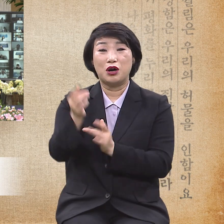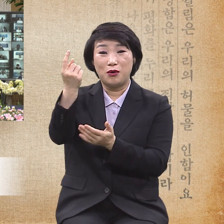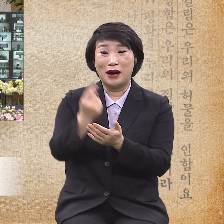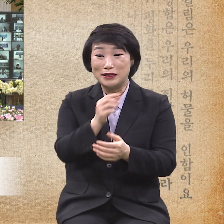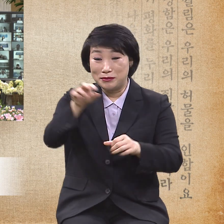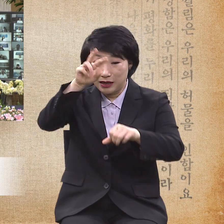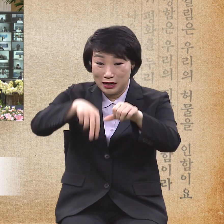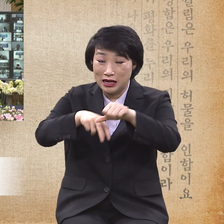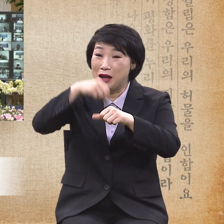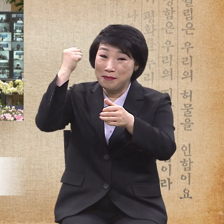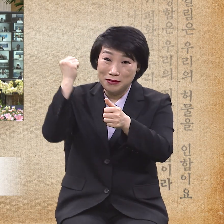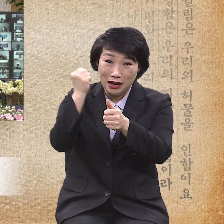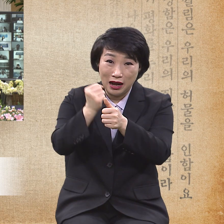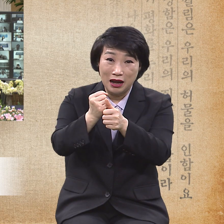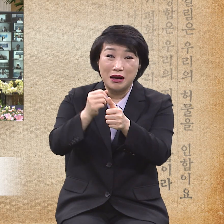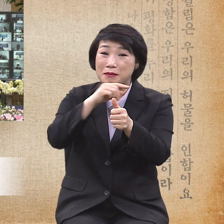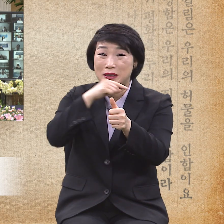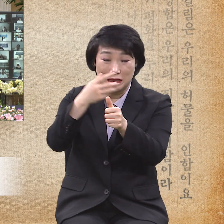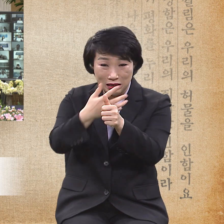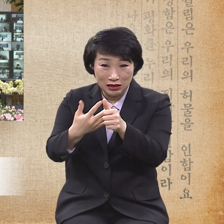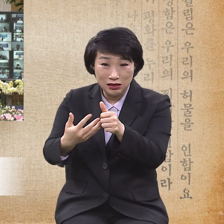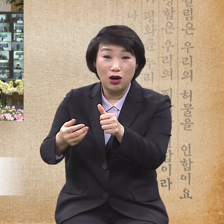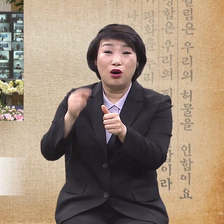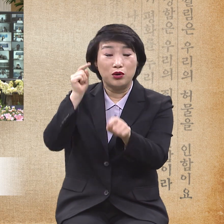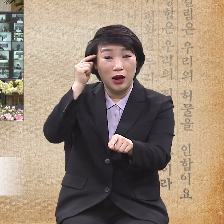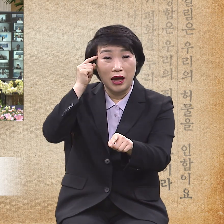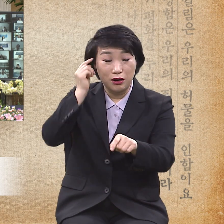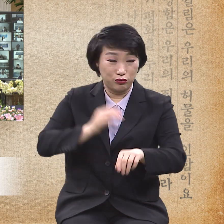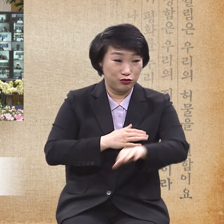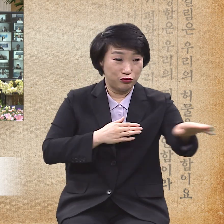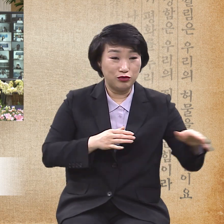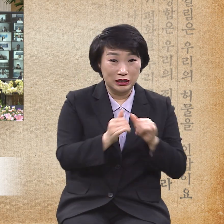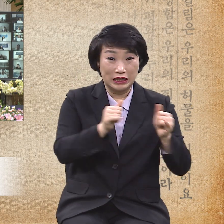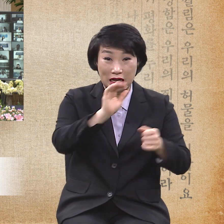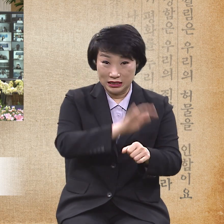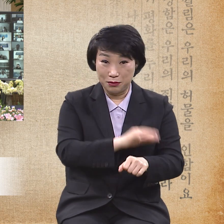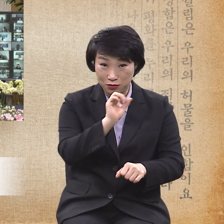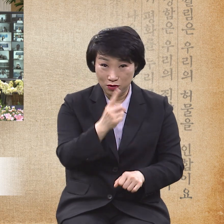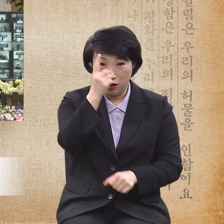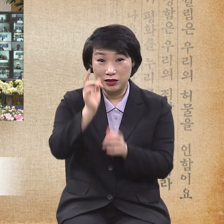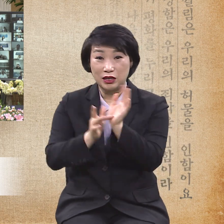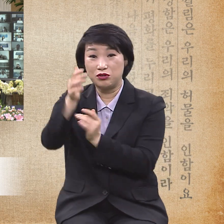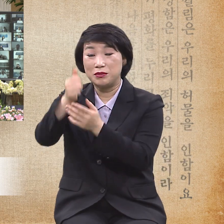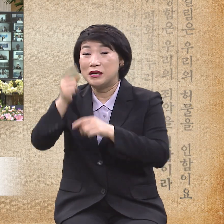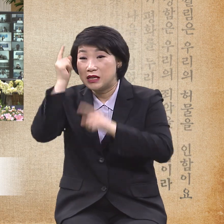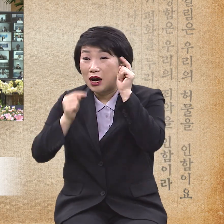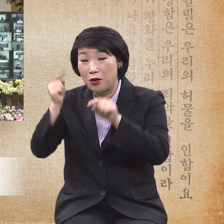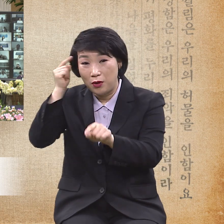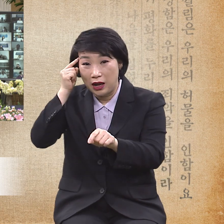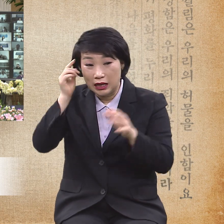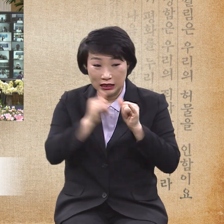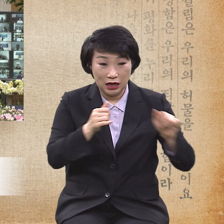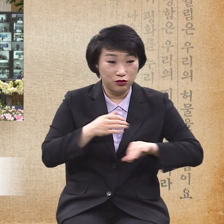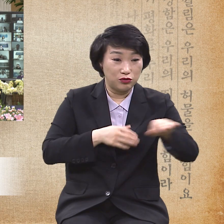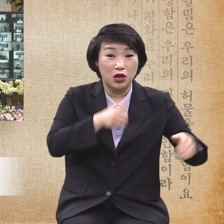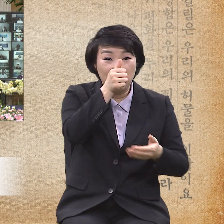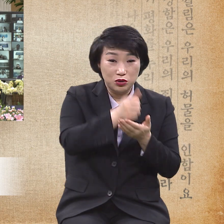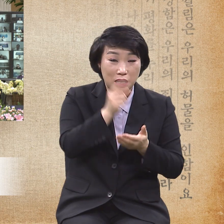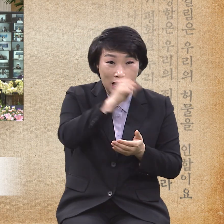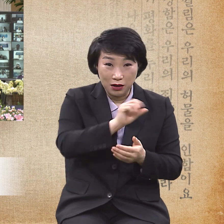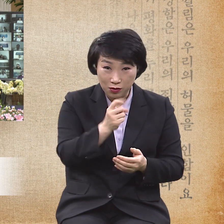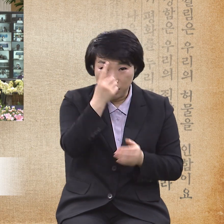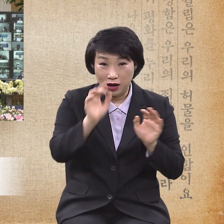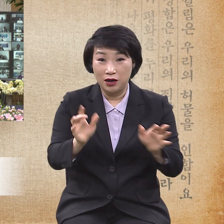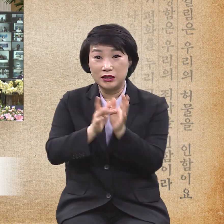찔림은 우리의 허물을 인함이요, 그가 상함은 우리의 죄악을 인함이라. 그가